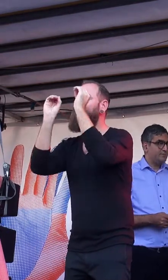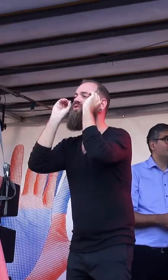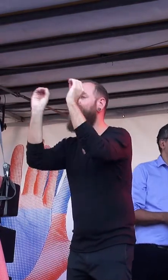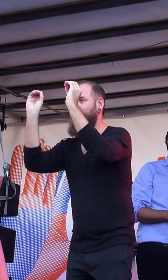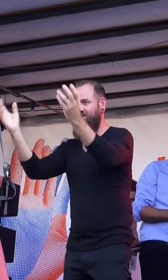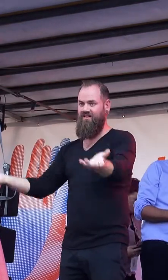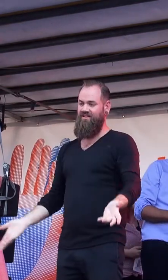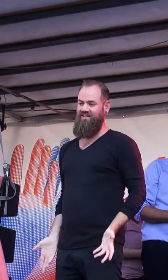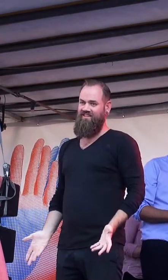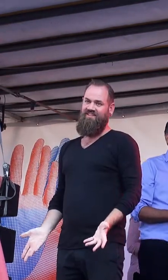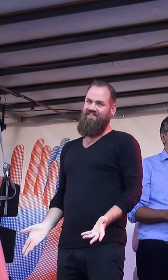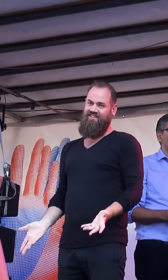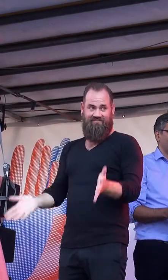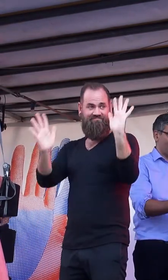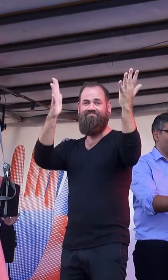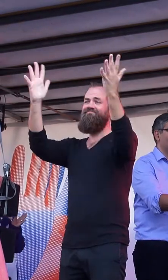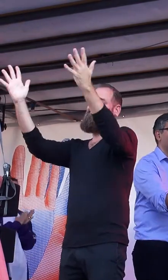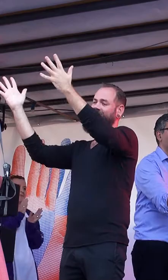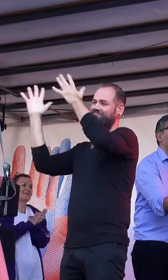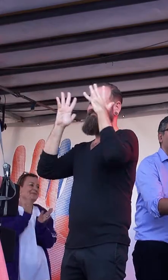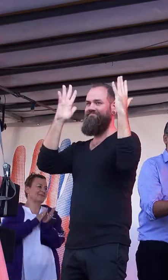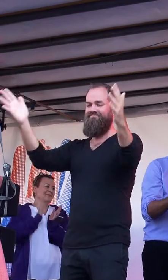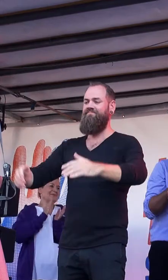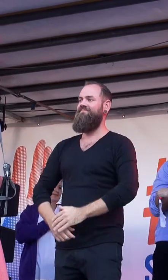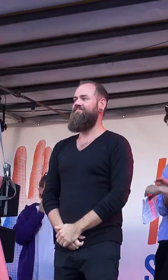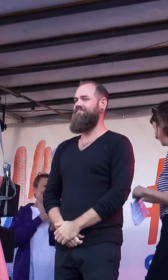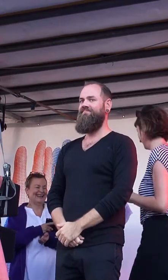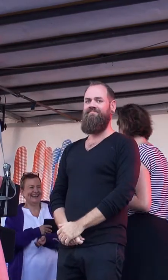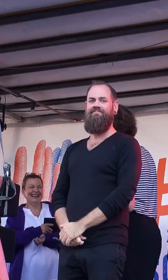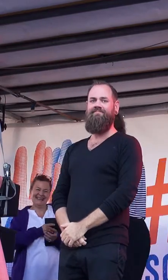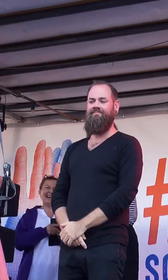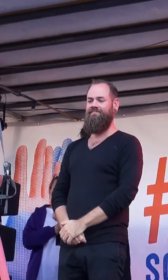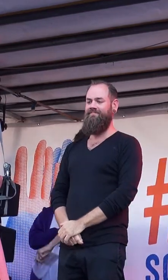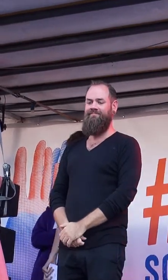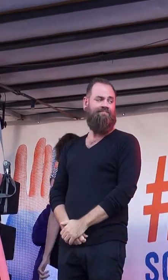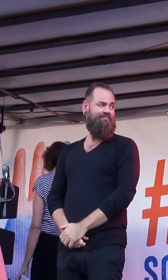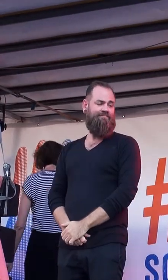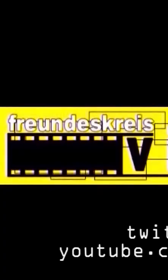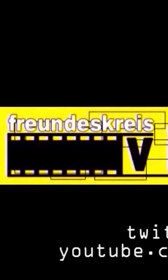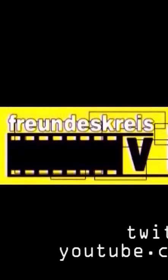Vielen Dank, Jutta.